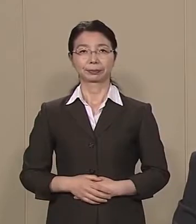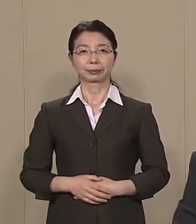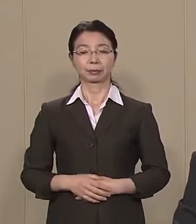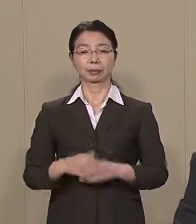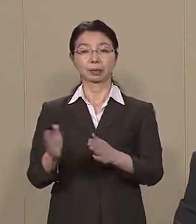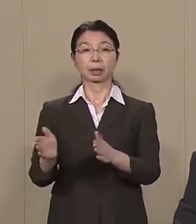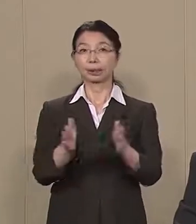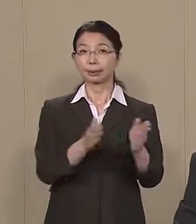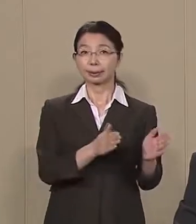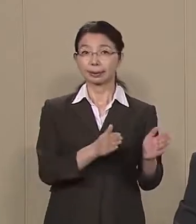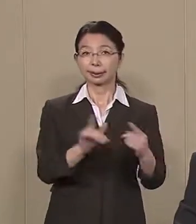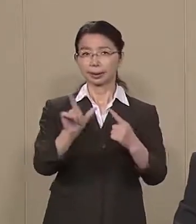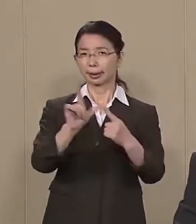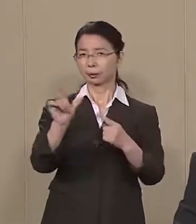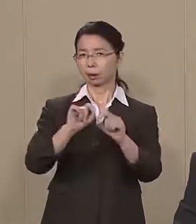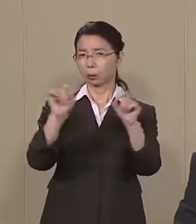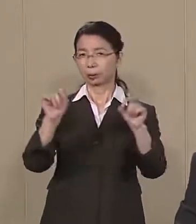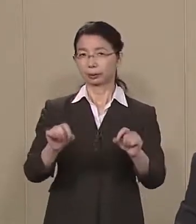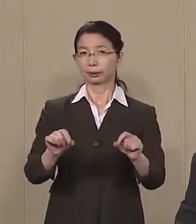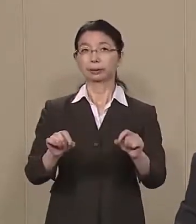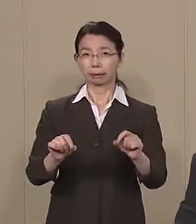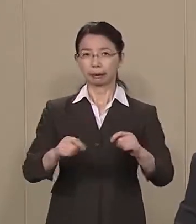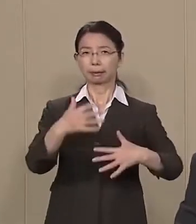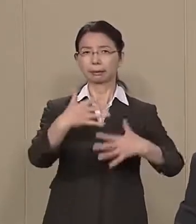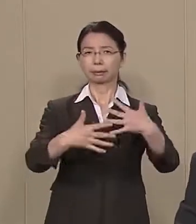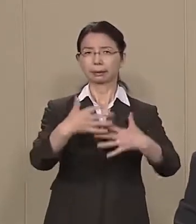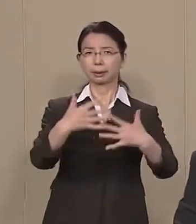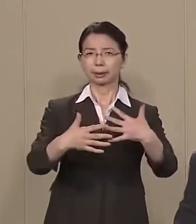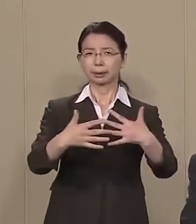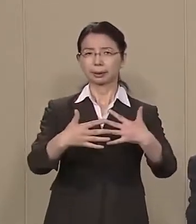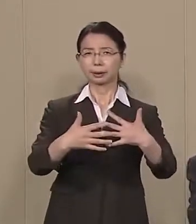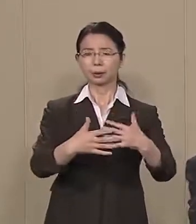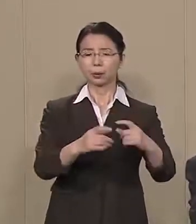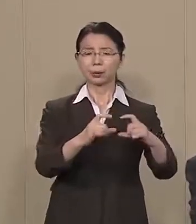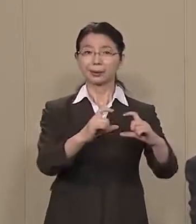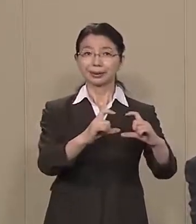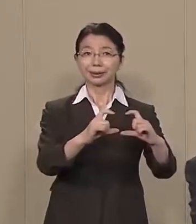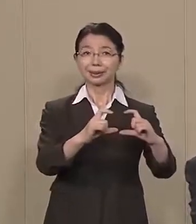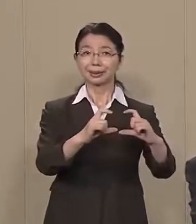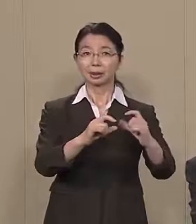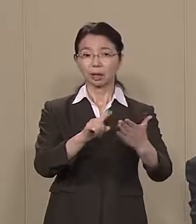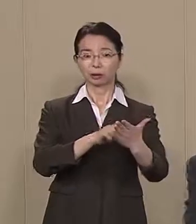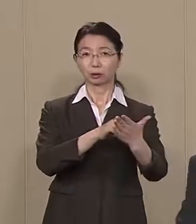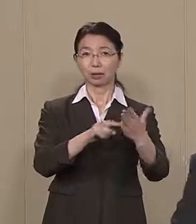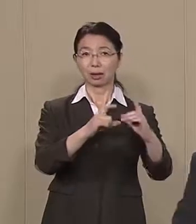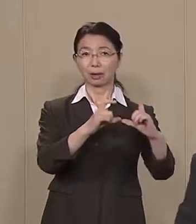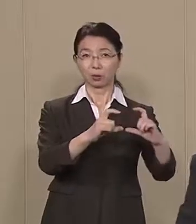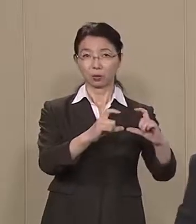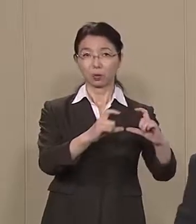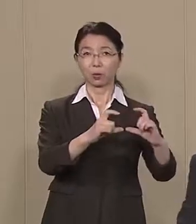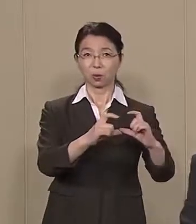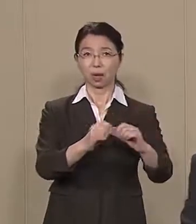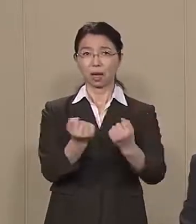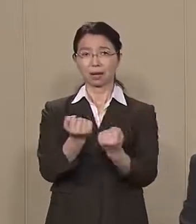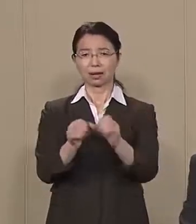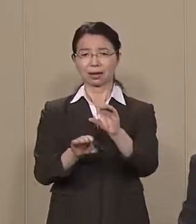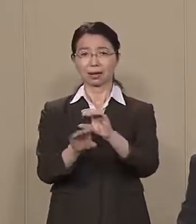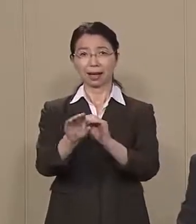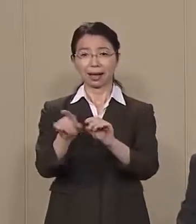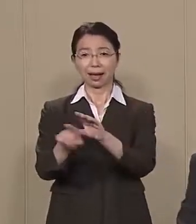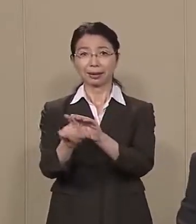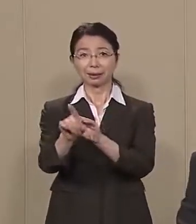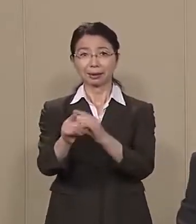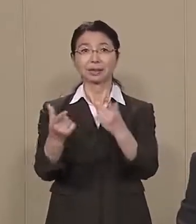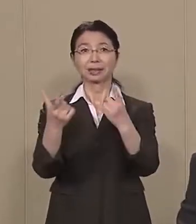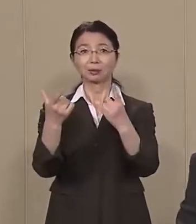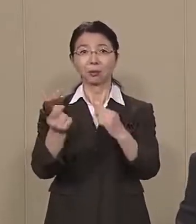さてnhk 問題はテレビの突いたこんなちっちゃなスマートフォンやカーナビーを持っているということ